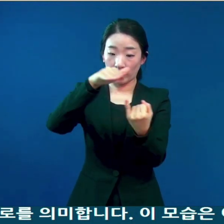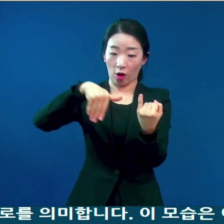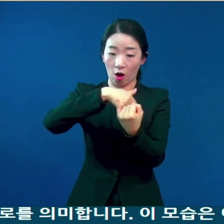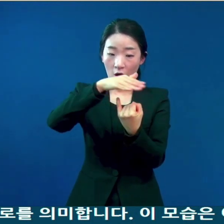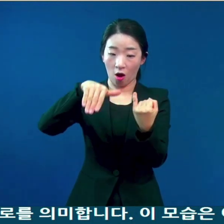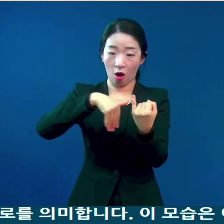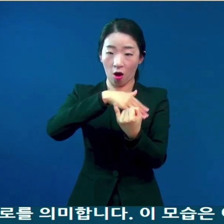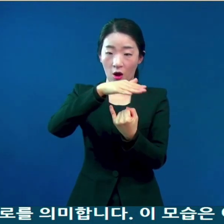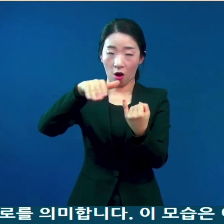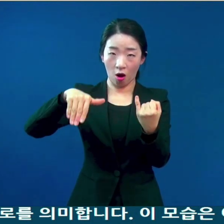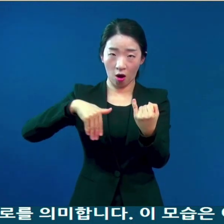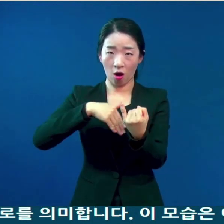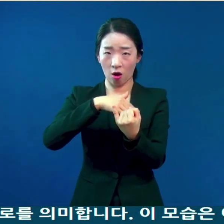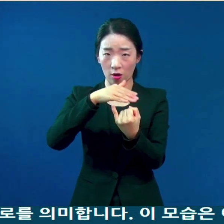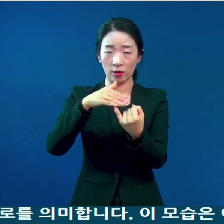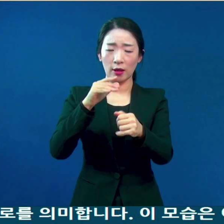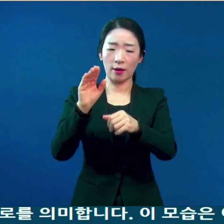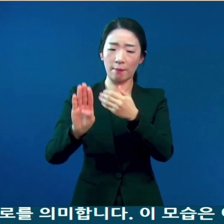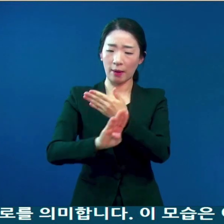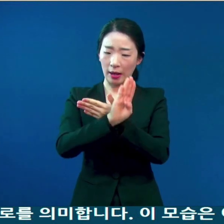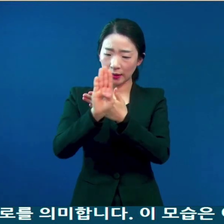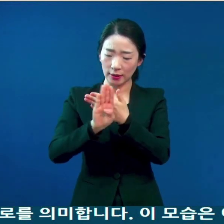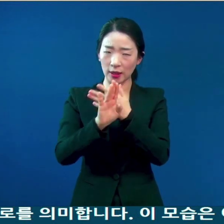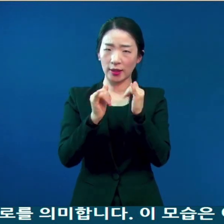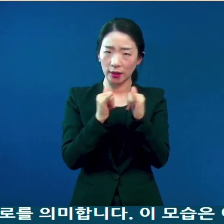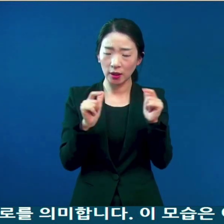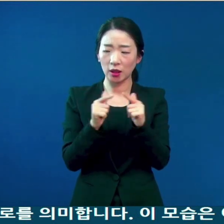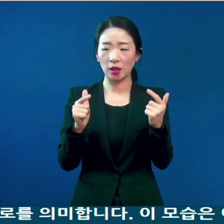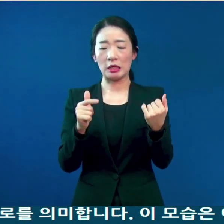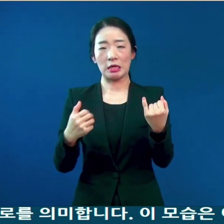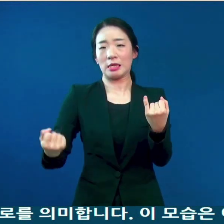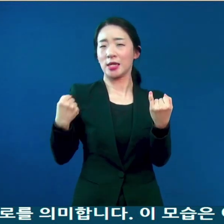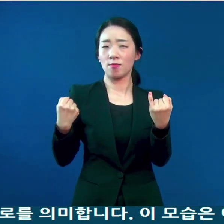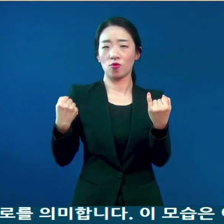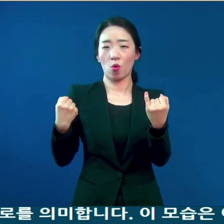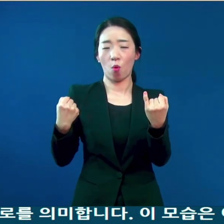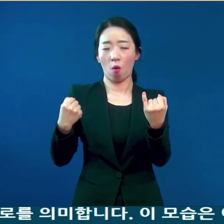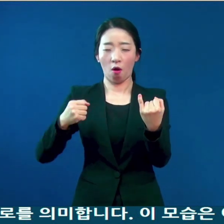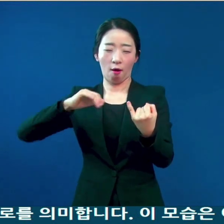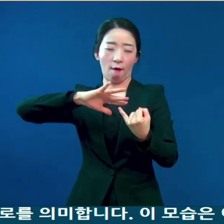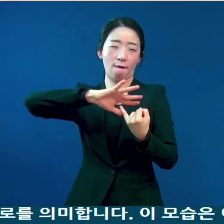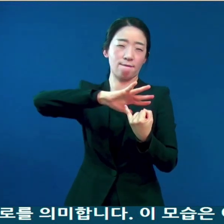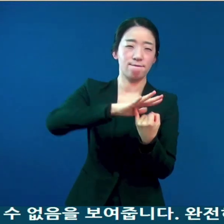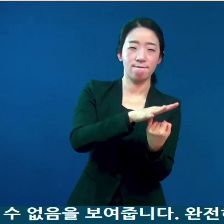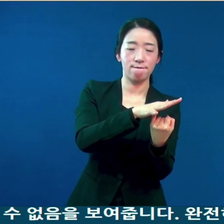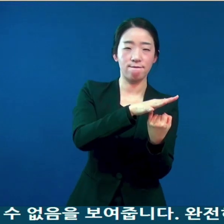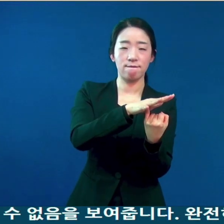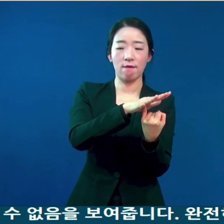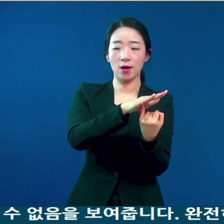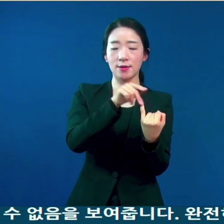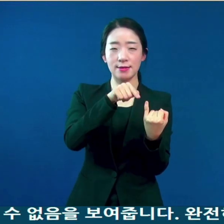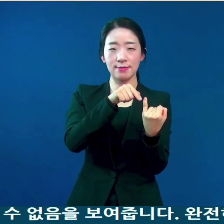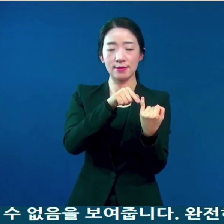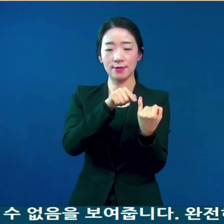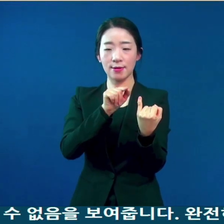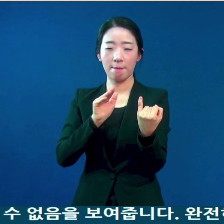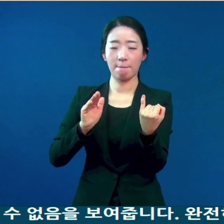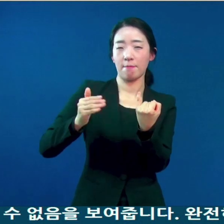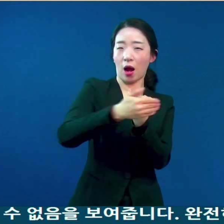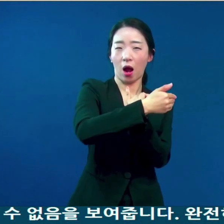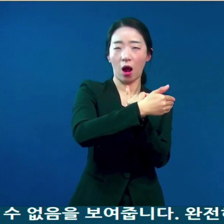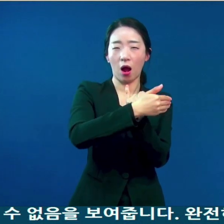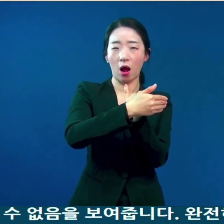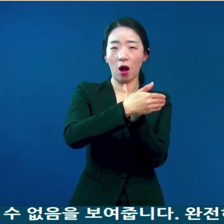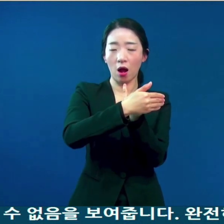무리들을 무력으로 더 큰 육체적인 힘으로 이 여인을 못 건드리게 막은 거라면